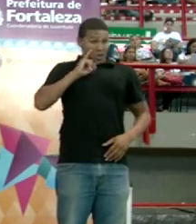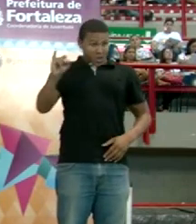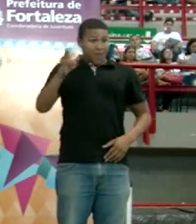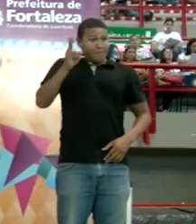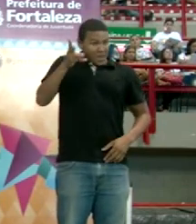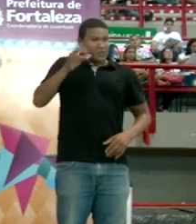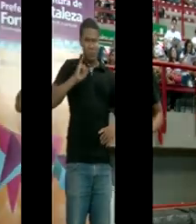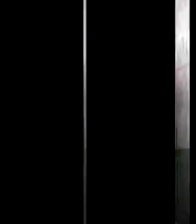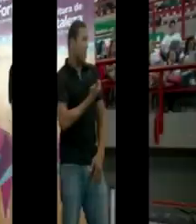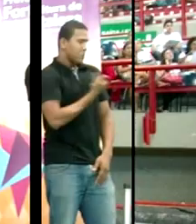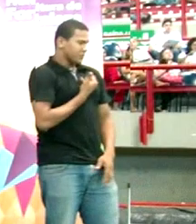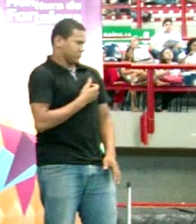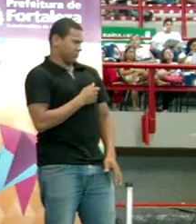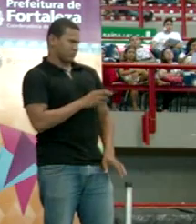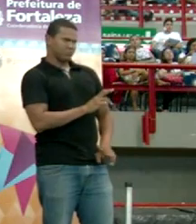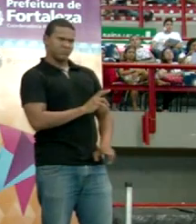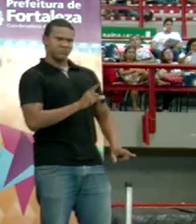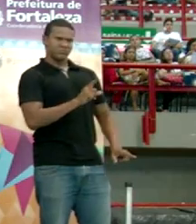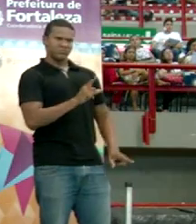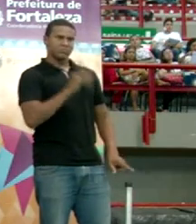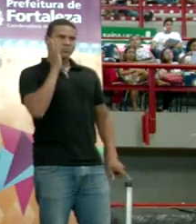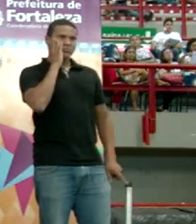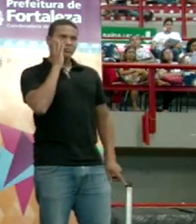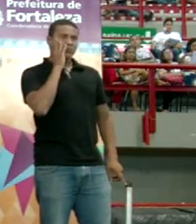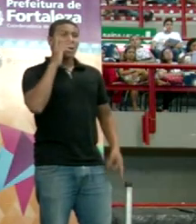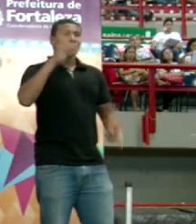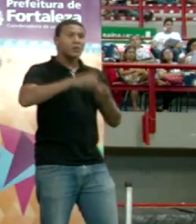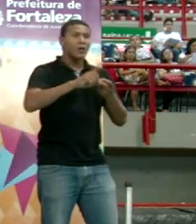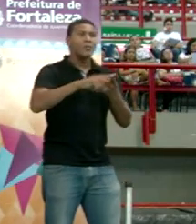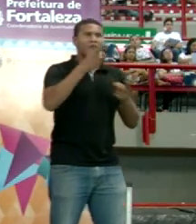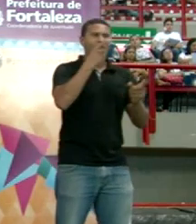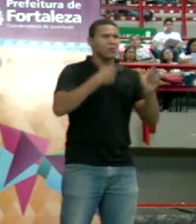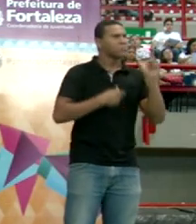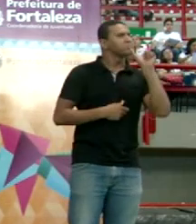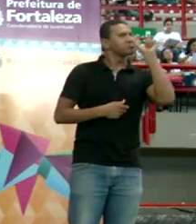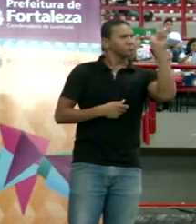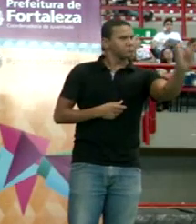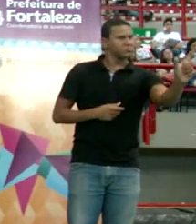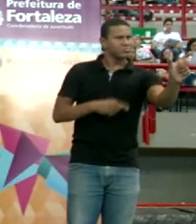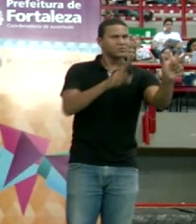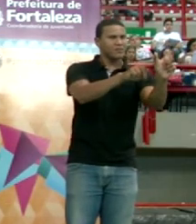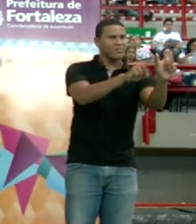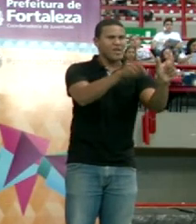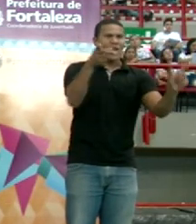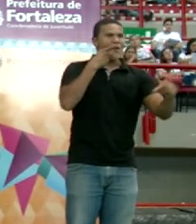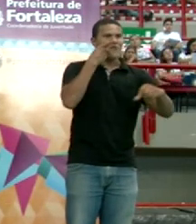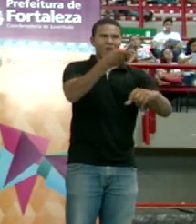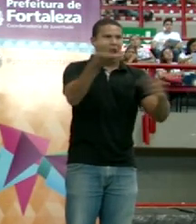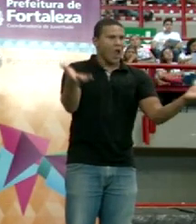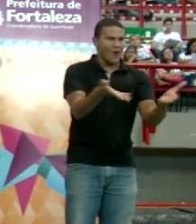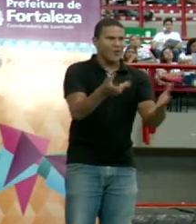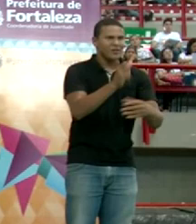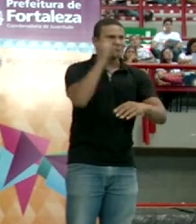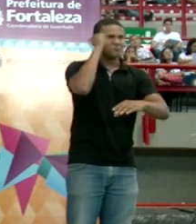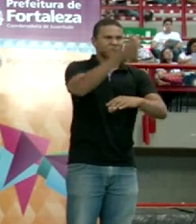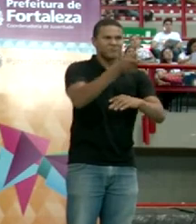essa mensagem de uma forma diferente. Até um palavrão que eu não vou dizer agora, pois estão filmando, mas um palavrão,